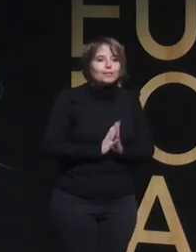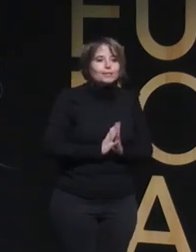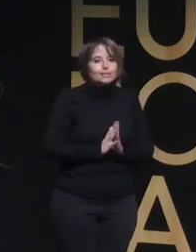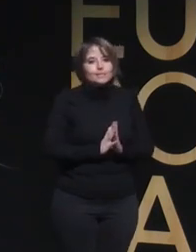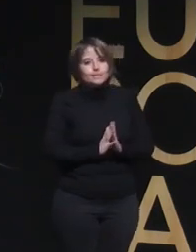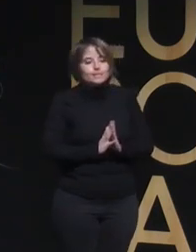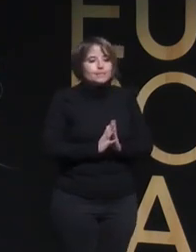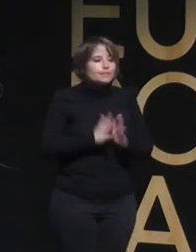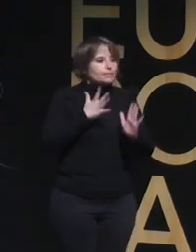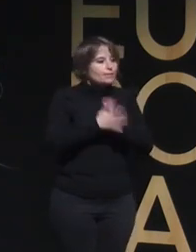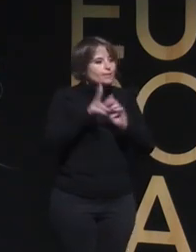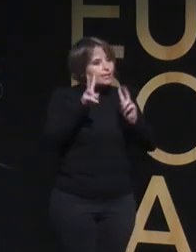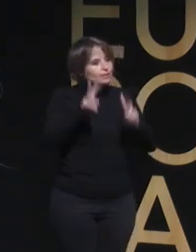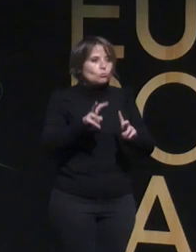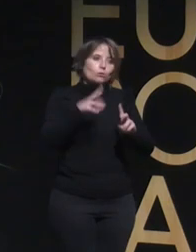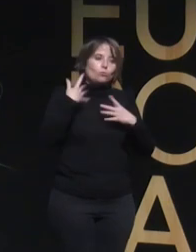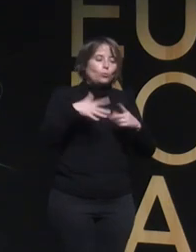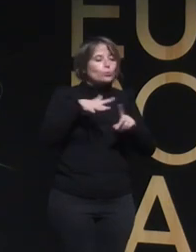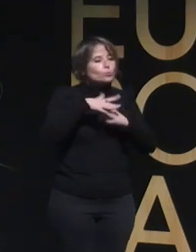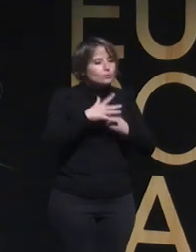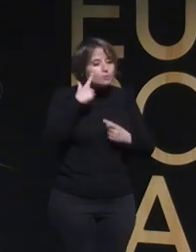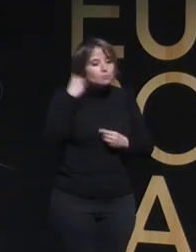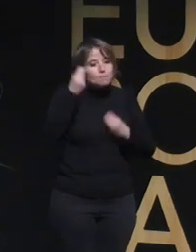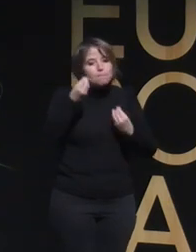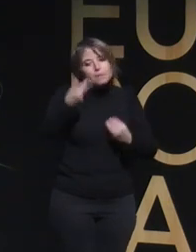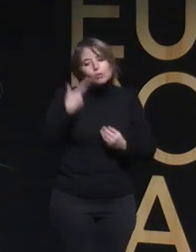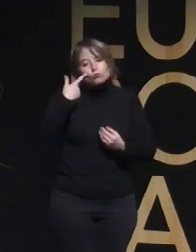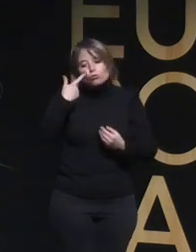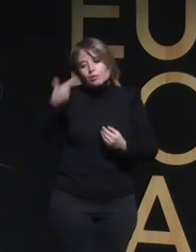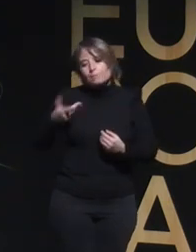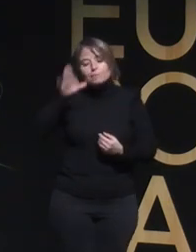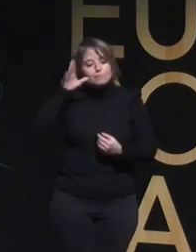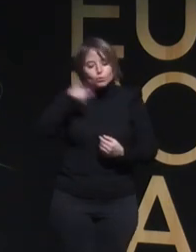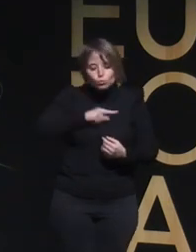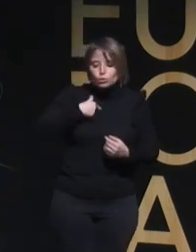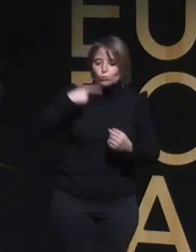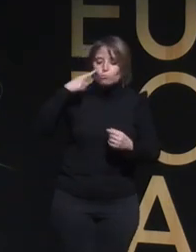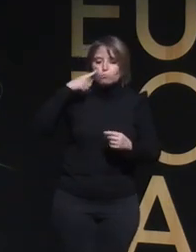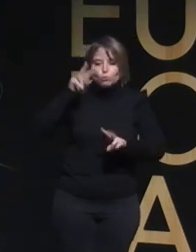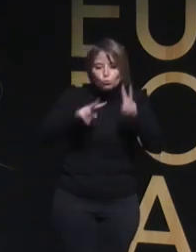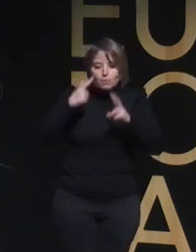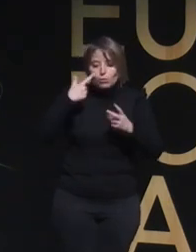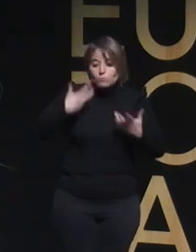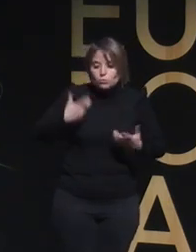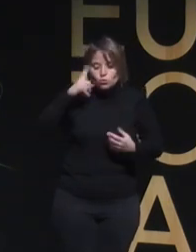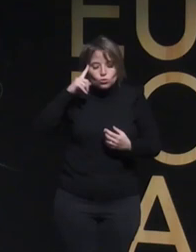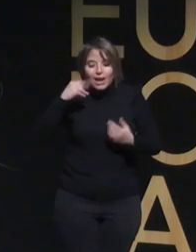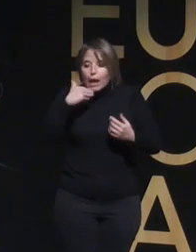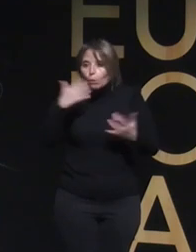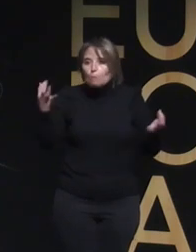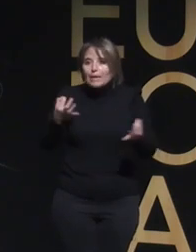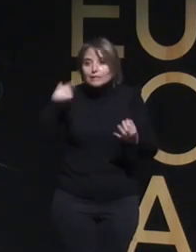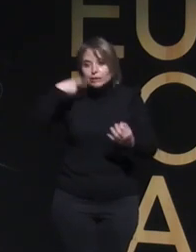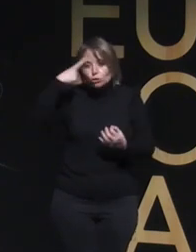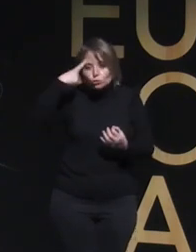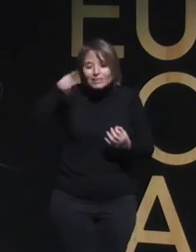estamos atrapados en esa situación. Creo que es más importante que escuche, que estoy acojonado, que escuche, que estoy muy preocupado, que escuche, que no sé qué está pasando, pero que sé que algo está pasando,